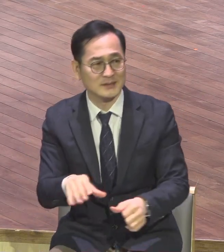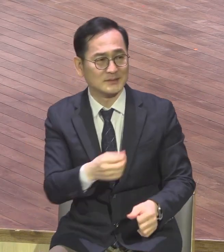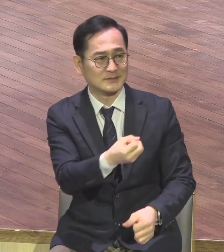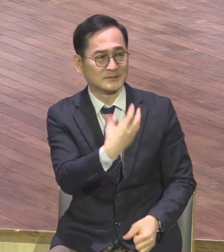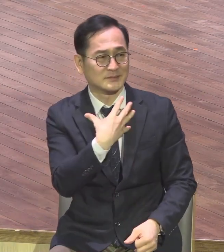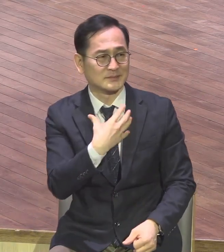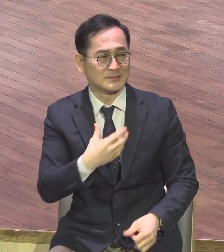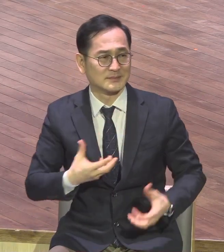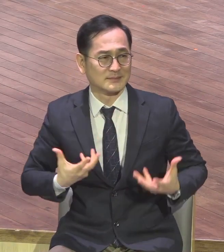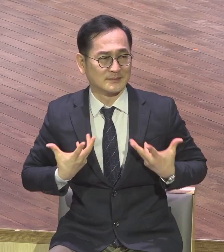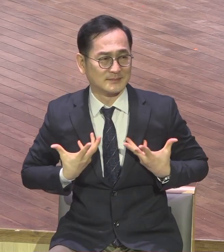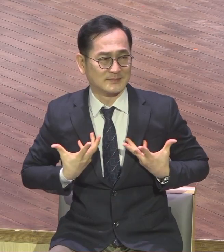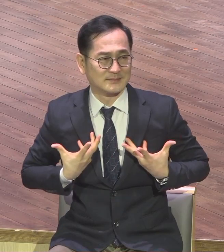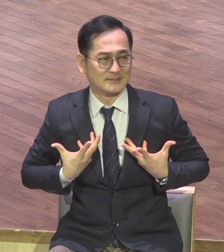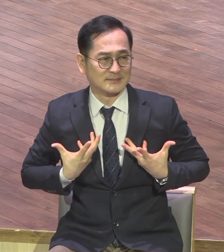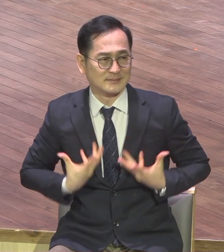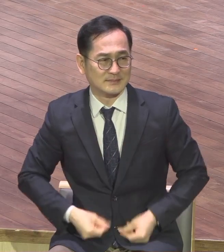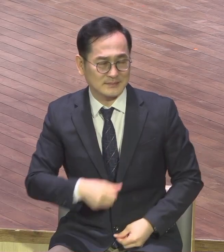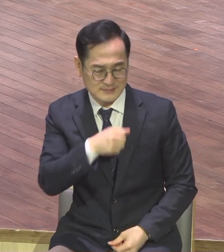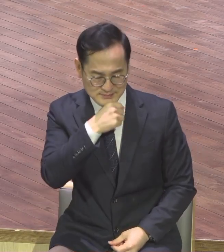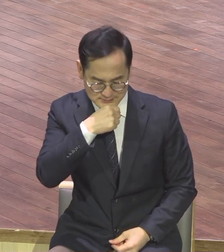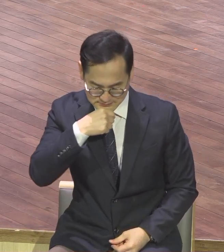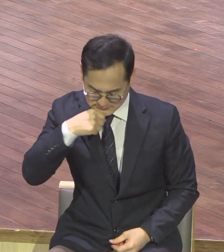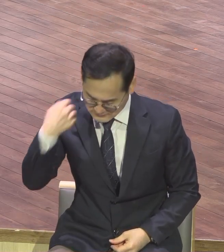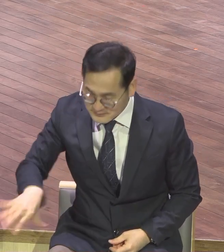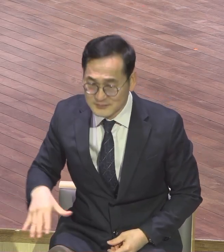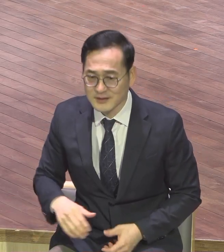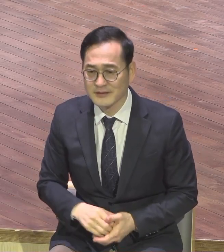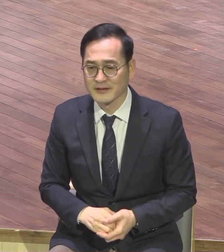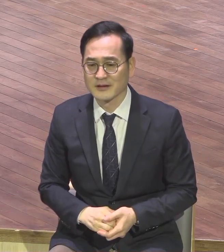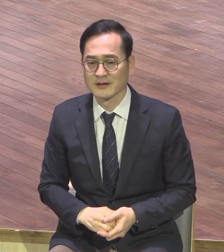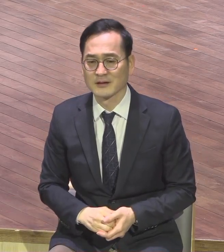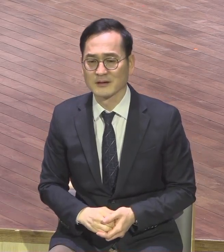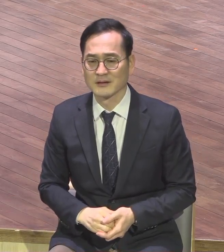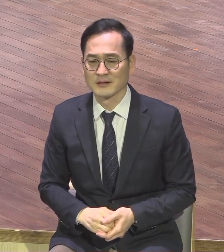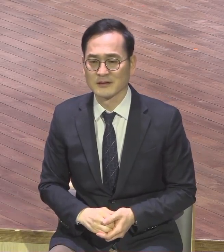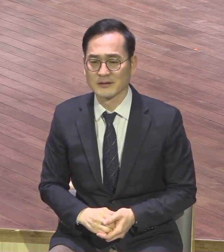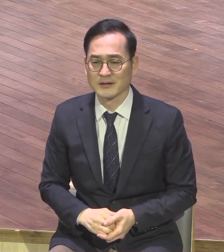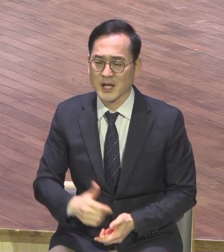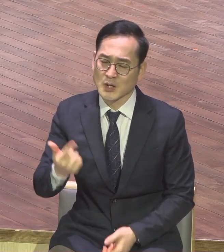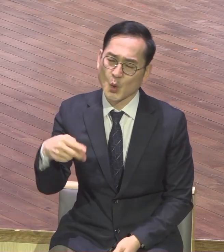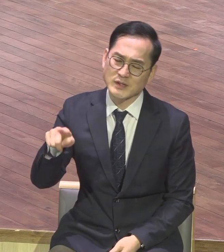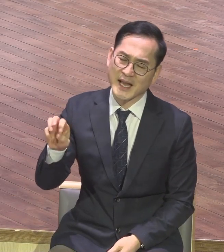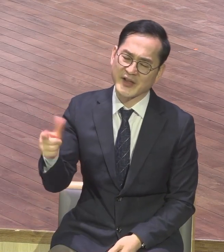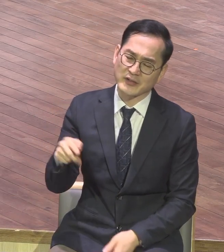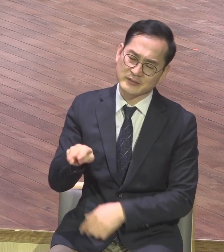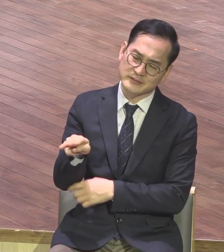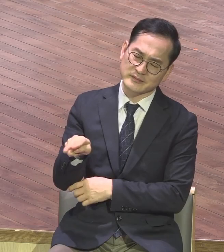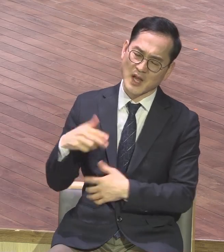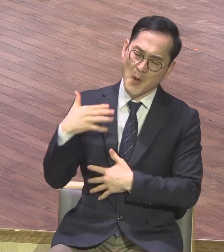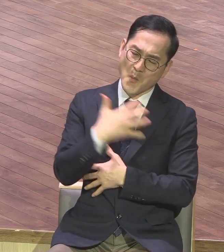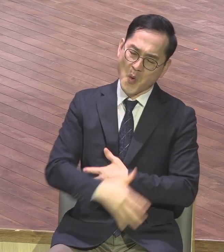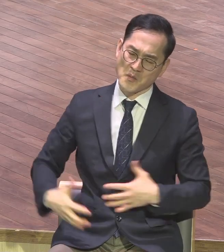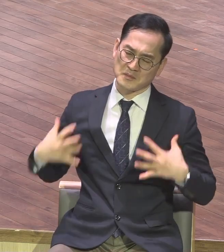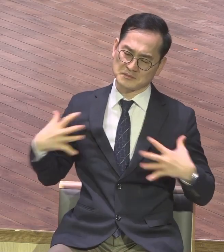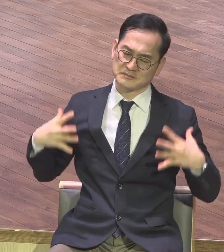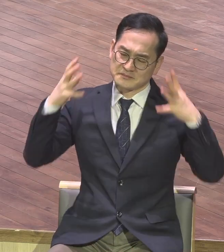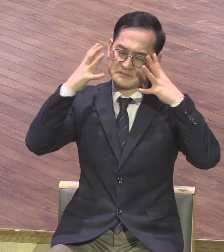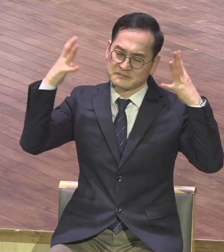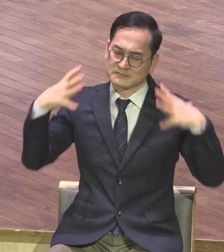평상시 유심히 지켜봤던 이유는 노사연 씨를 가만 보면서 신체 조건이